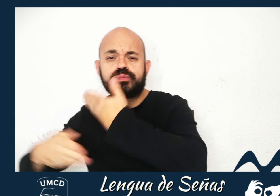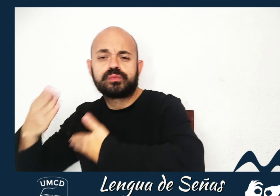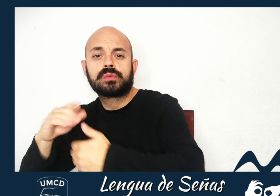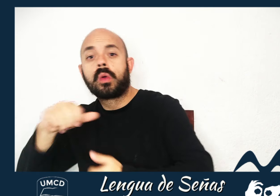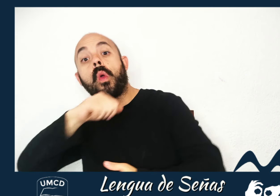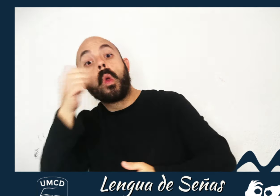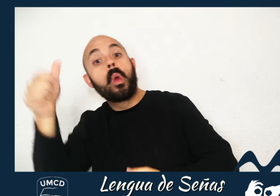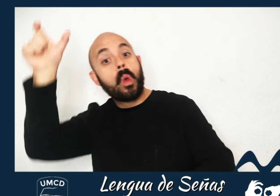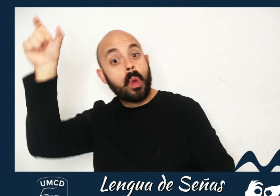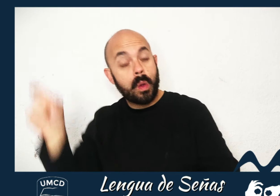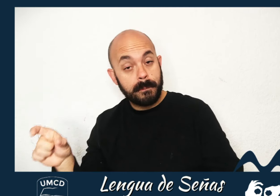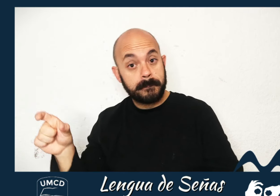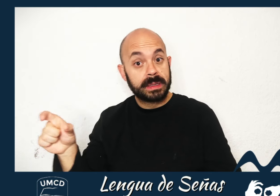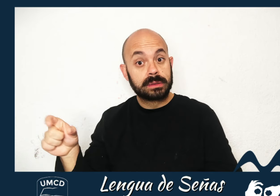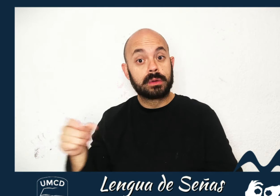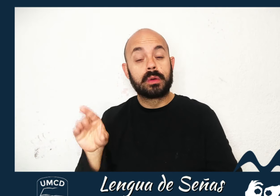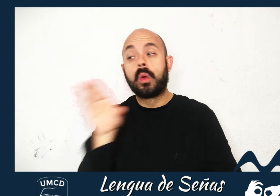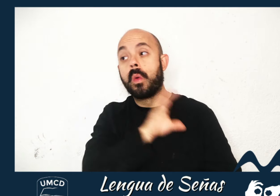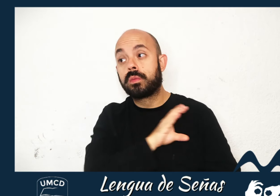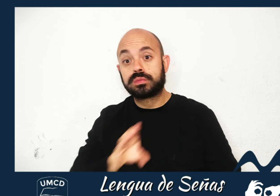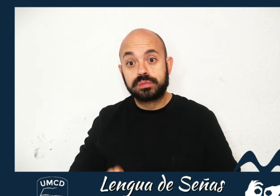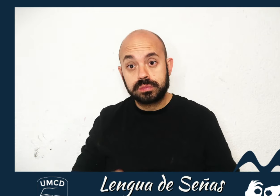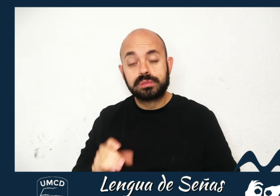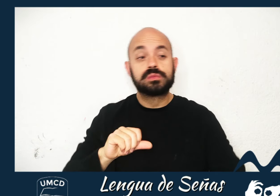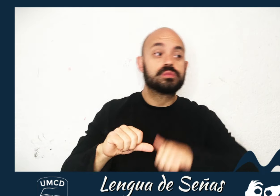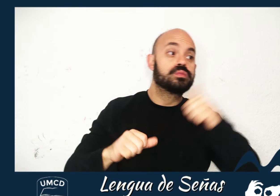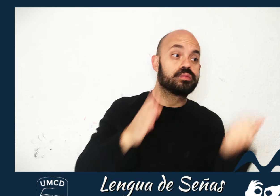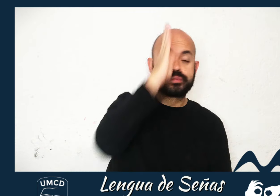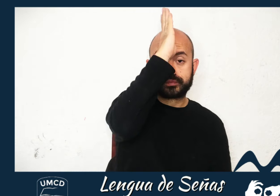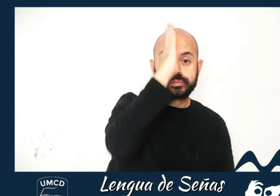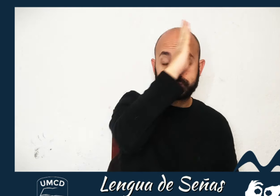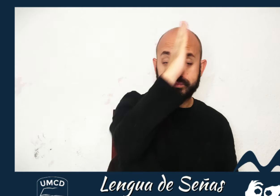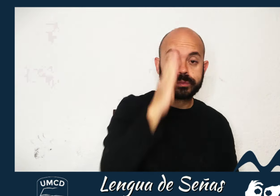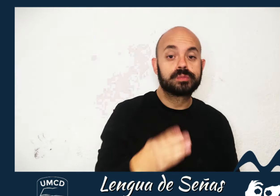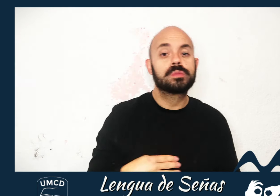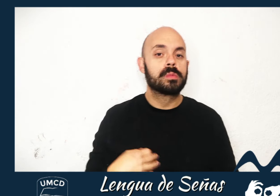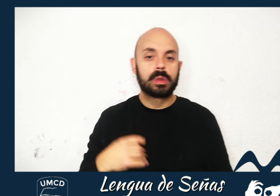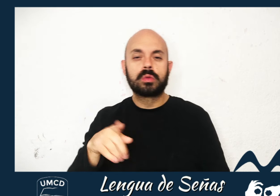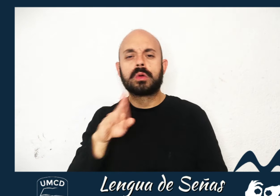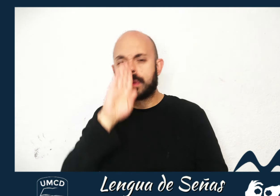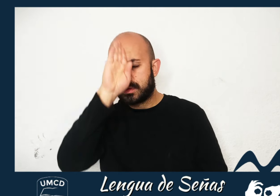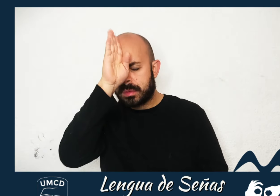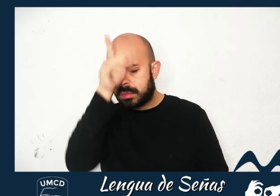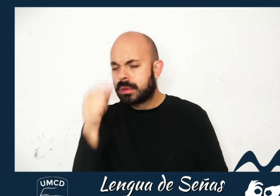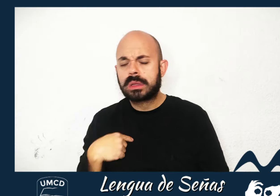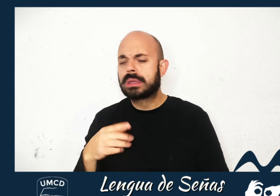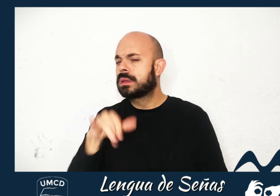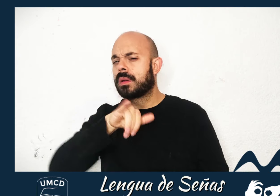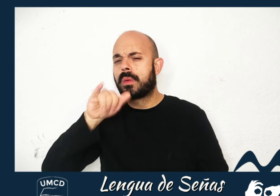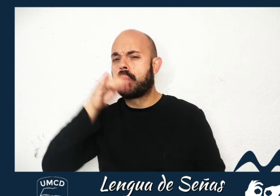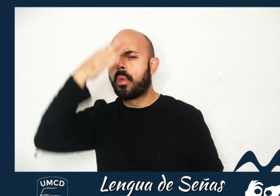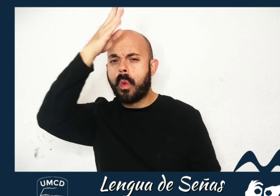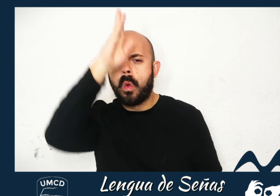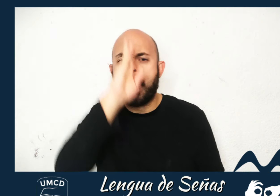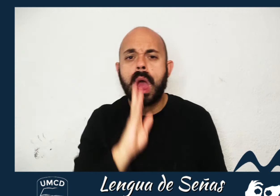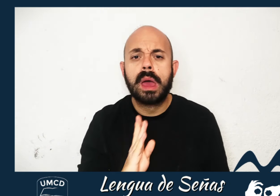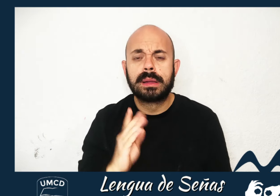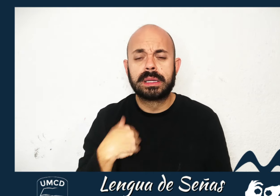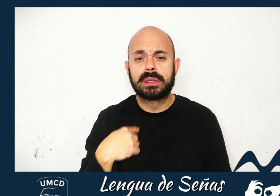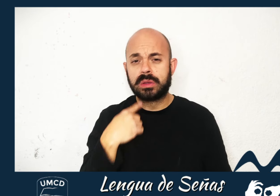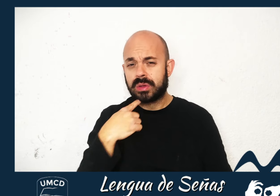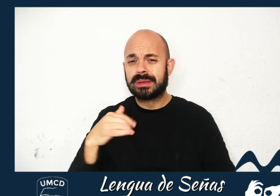que también desarrollar una relación con nuestros prójimos. Y es de la manera como yo me relaciono con Él, en donde en primer lugar yo reflejo